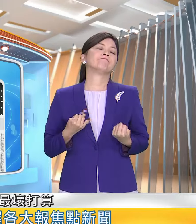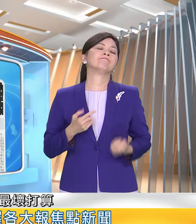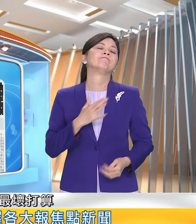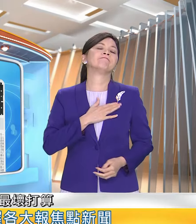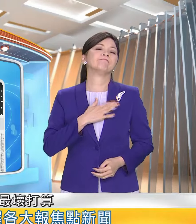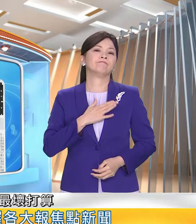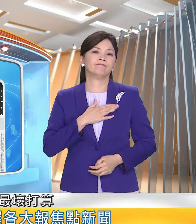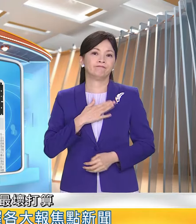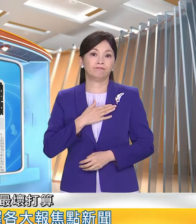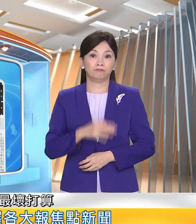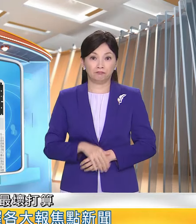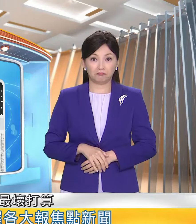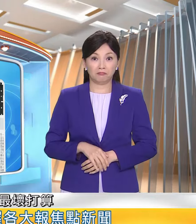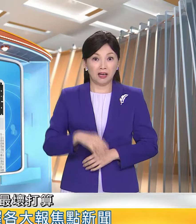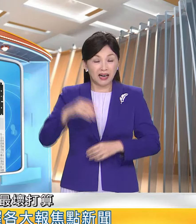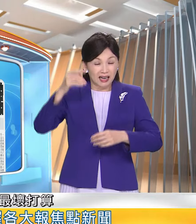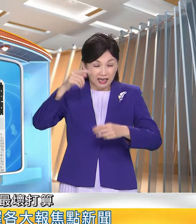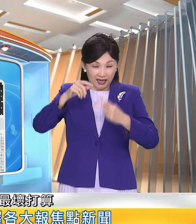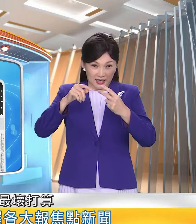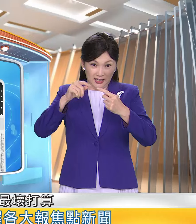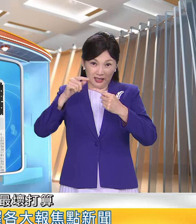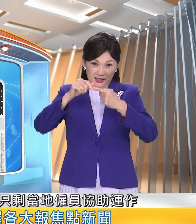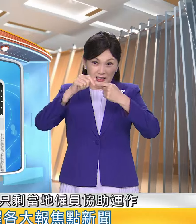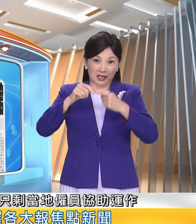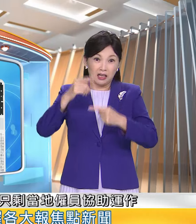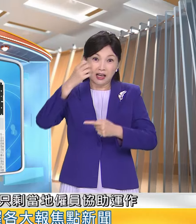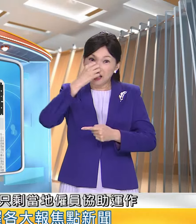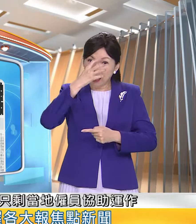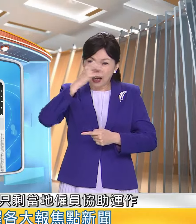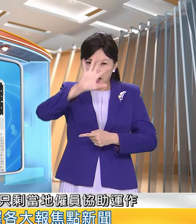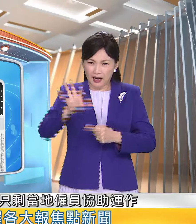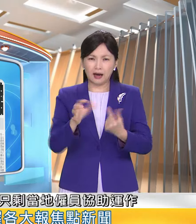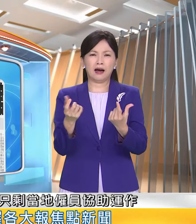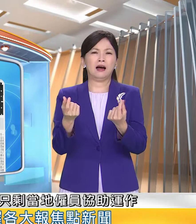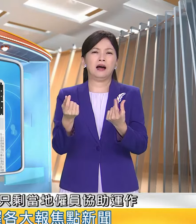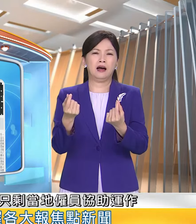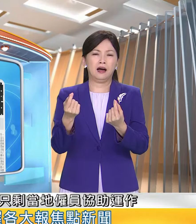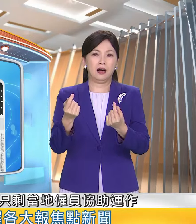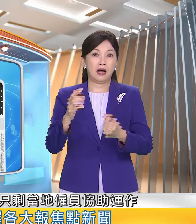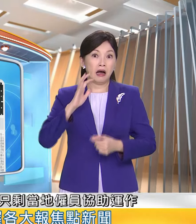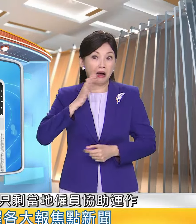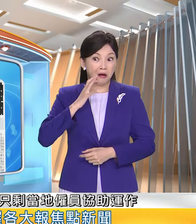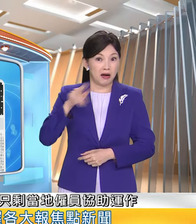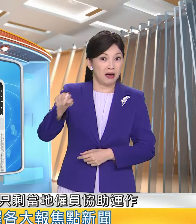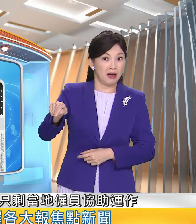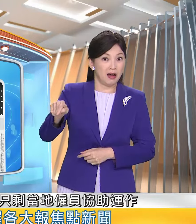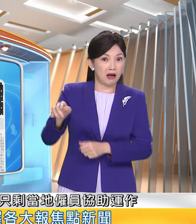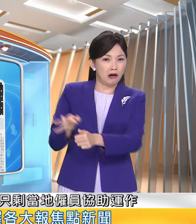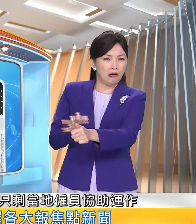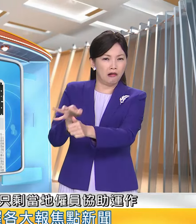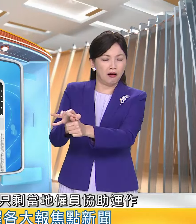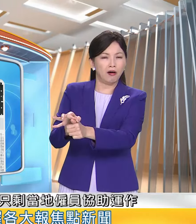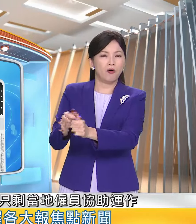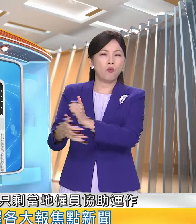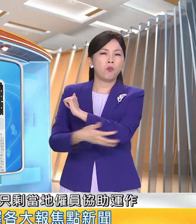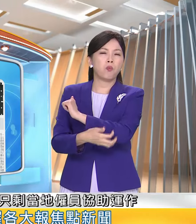最坏打算，可能跟香港一样，只剩当地的雇员来协助运